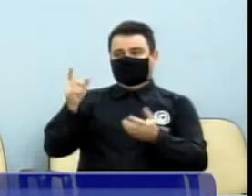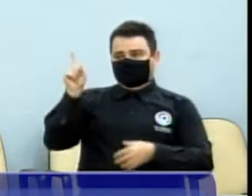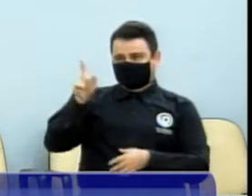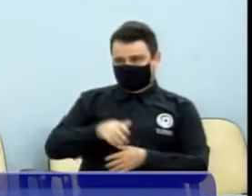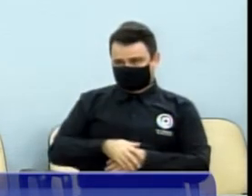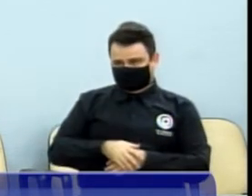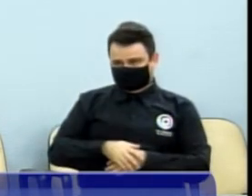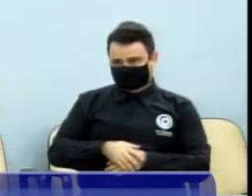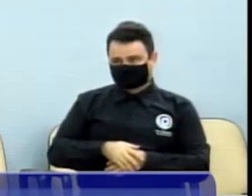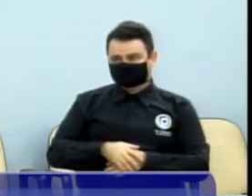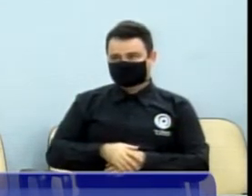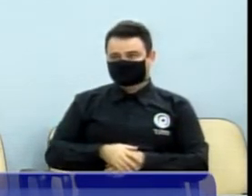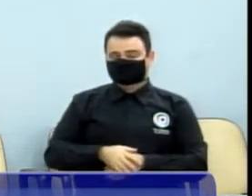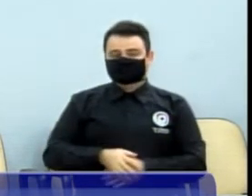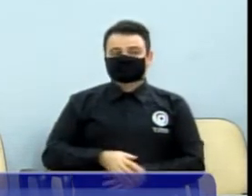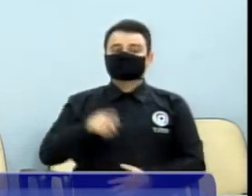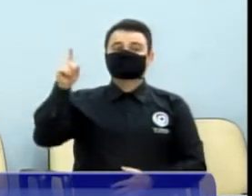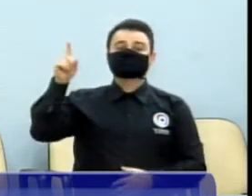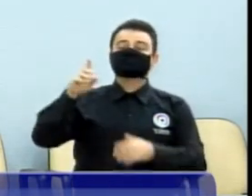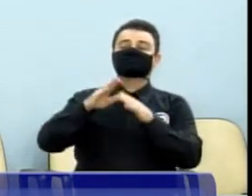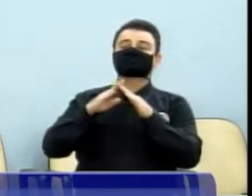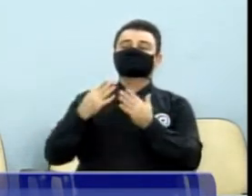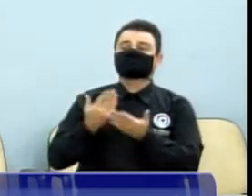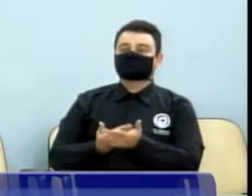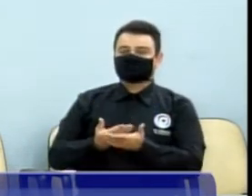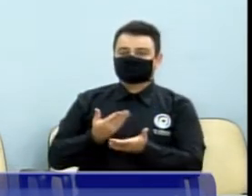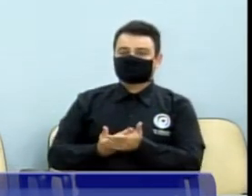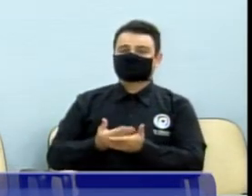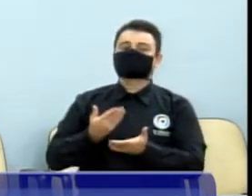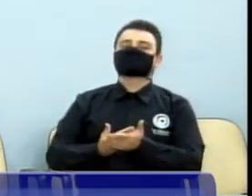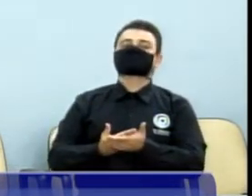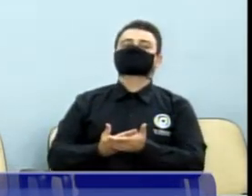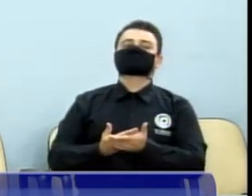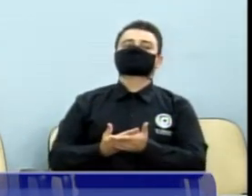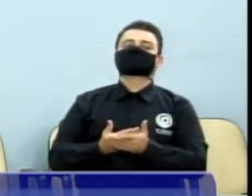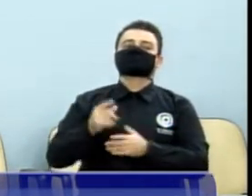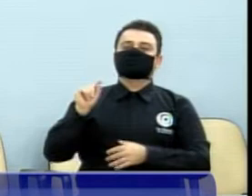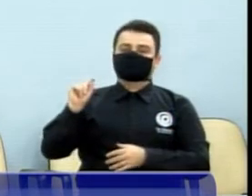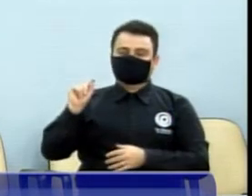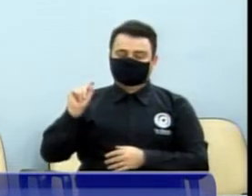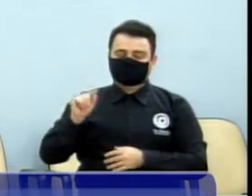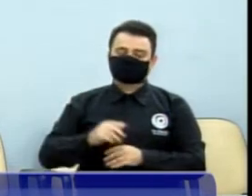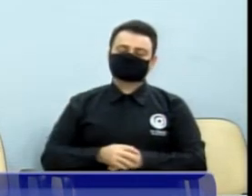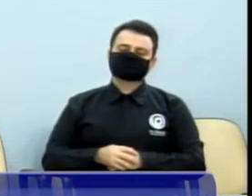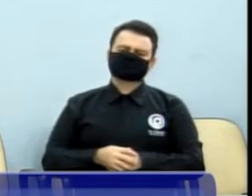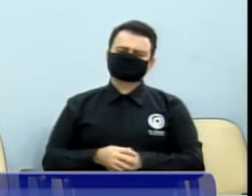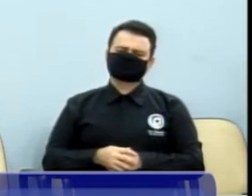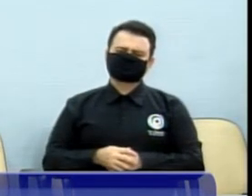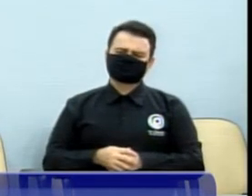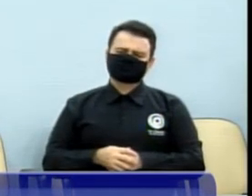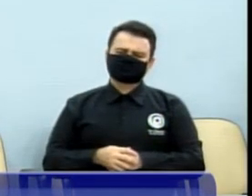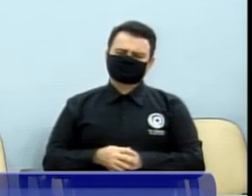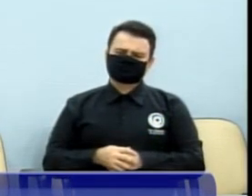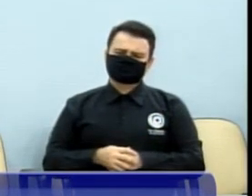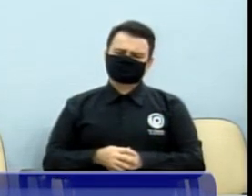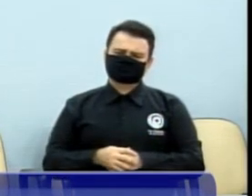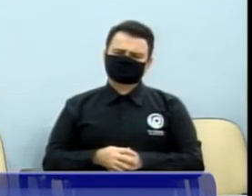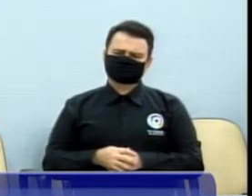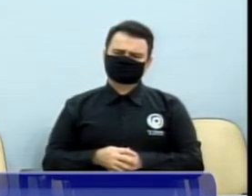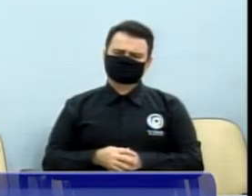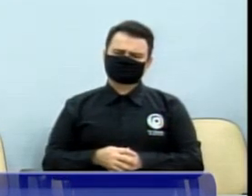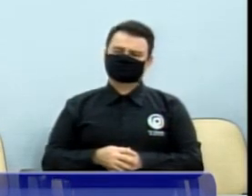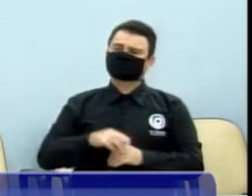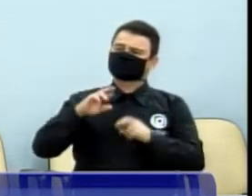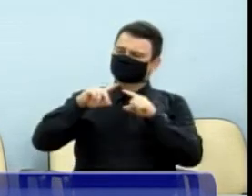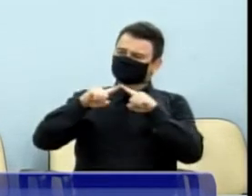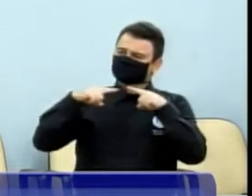cabo Júlio Donizete da escola cívico-militar e me posicionamento favorável bom e foi